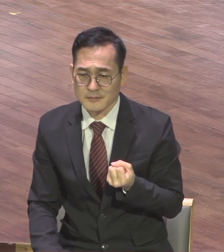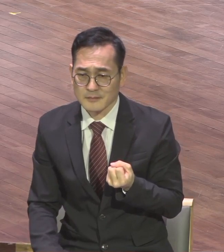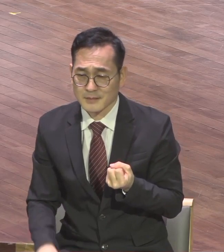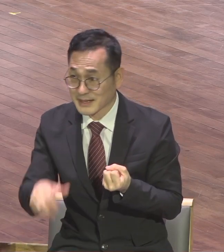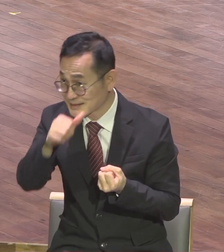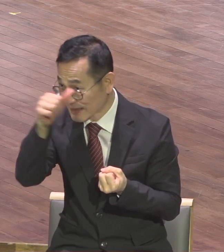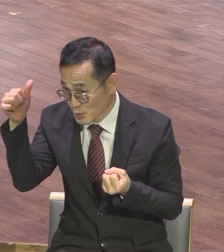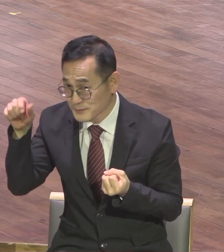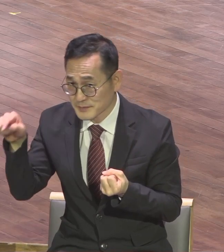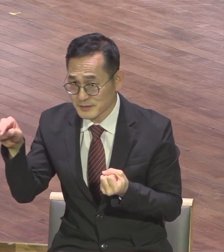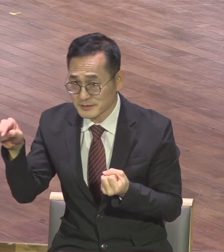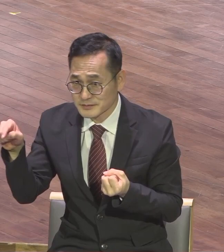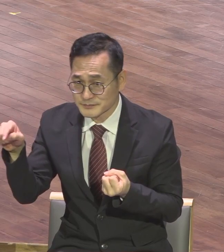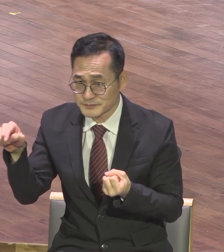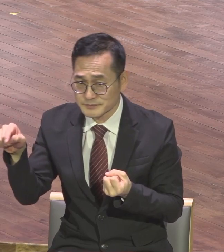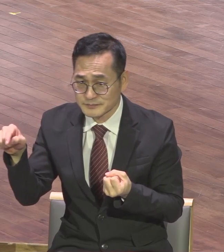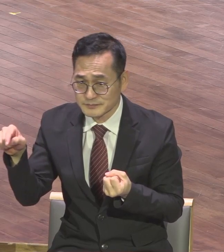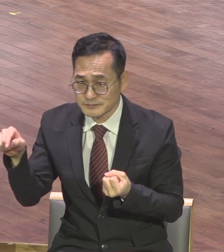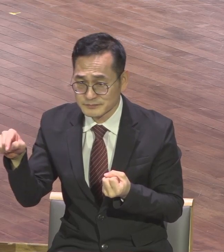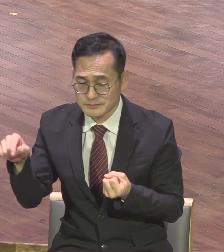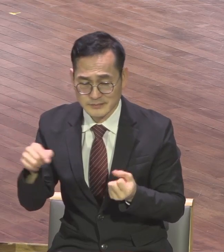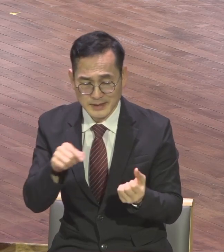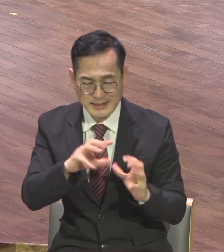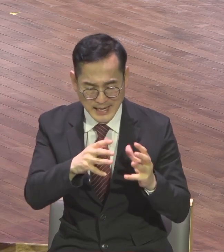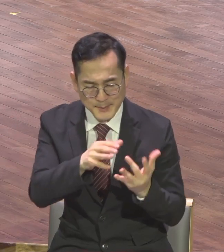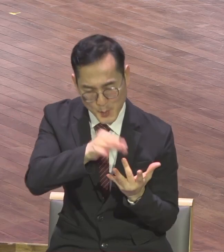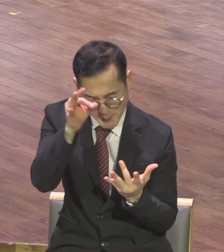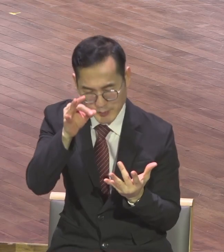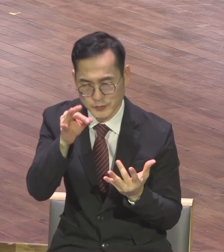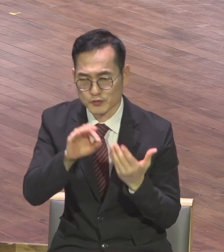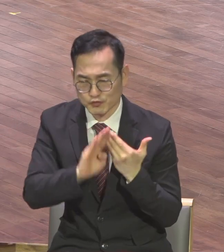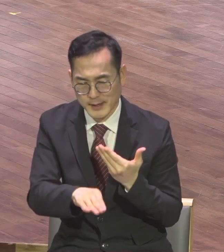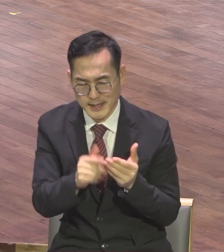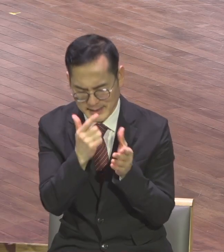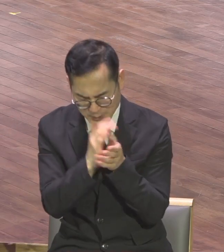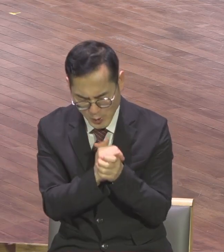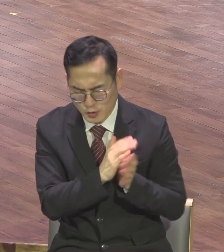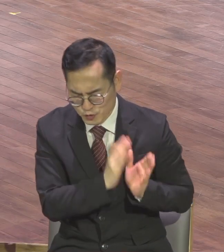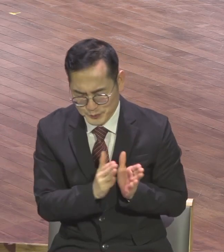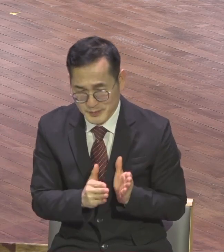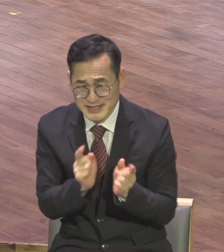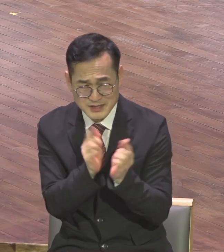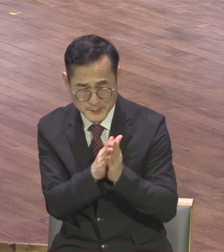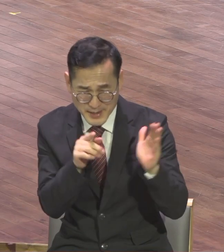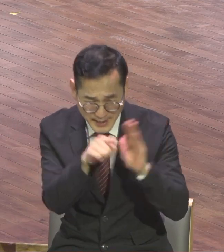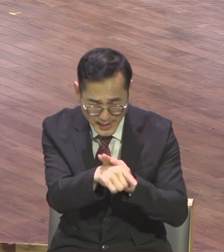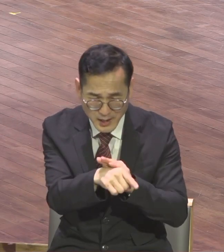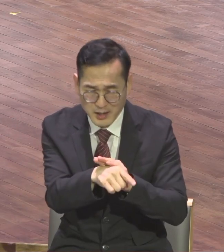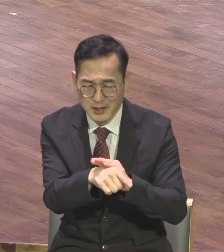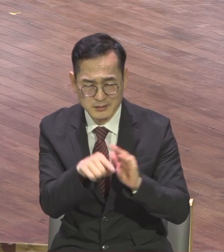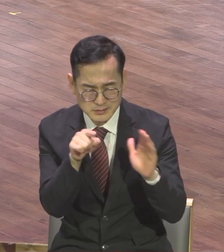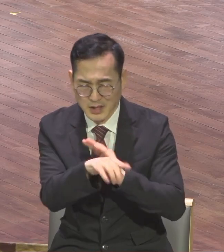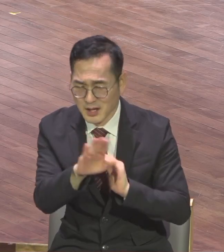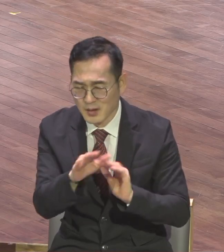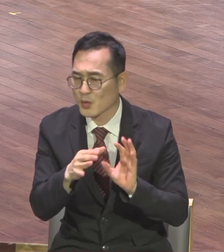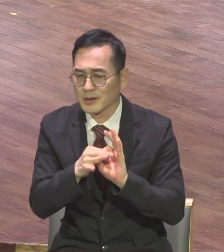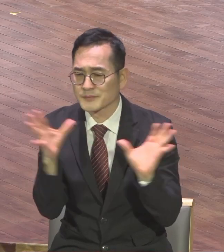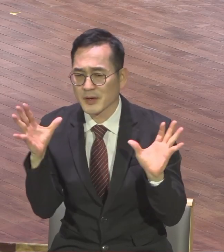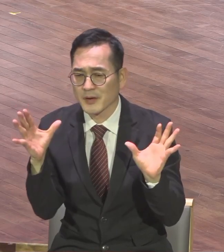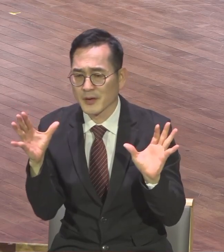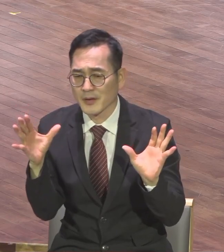대해서 주부를 보시면 이런 간증이 다 나오잖아요. 그렇게 기도하고 있습니다. 가든 안 가든 상관이 없어요. 가든 못